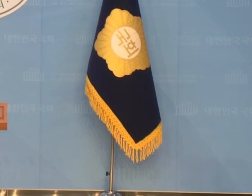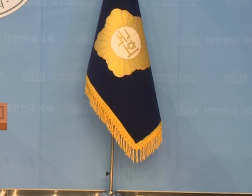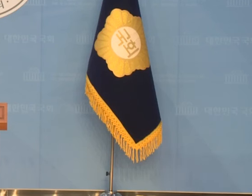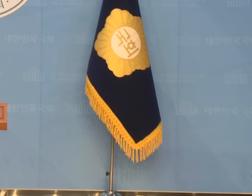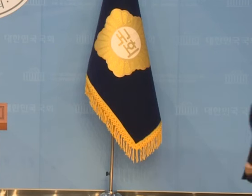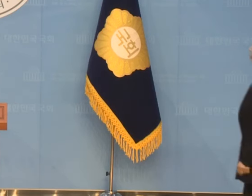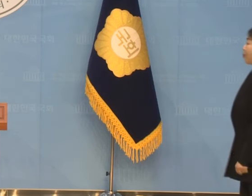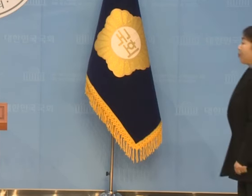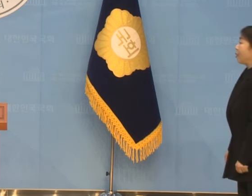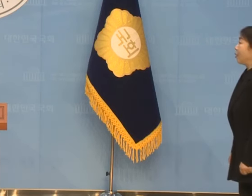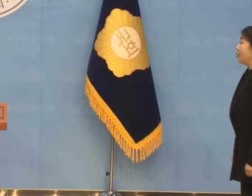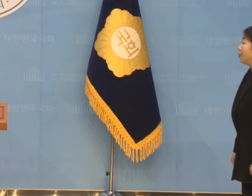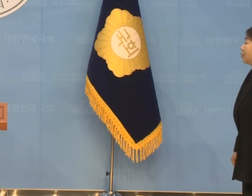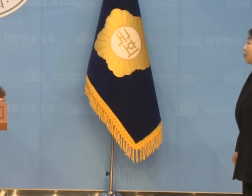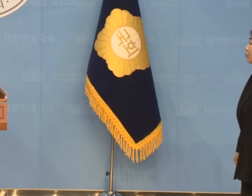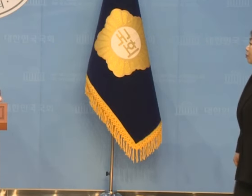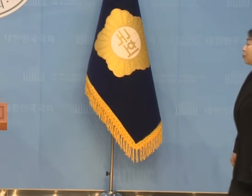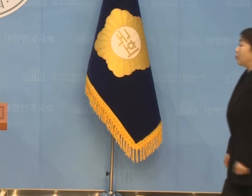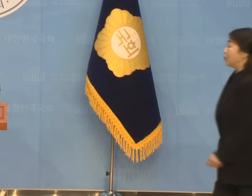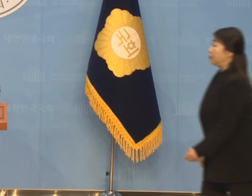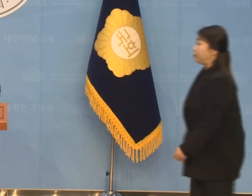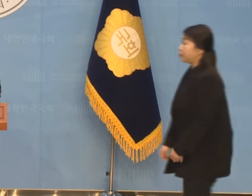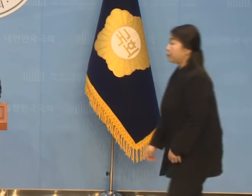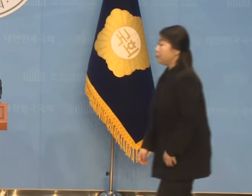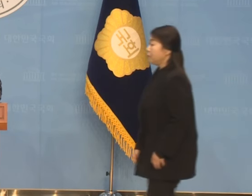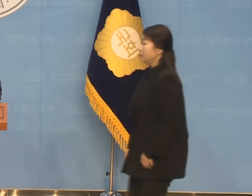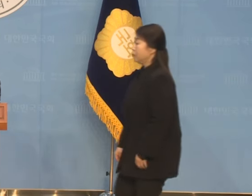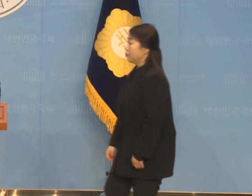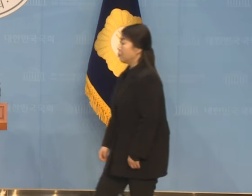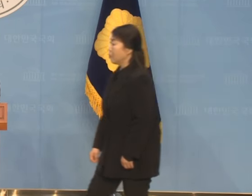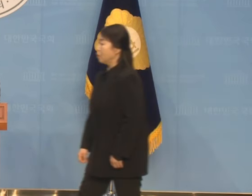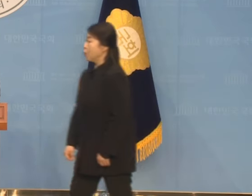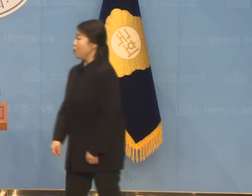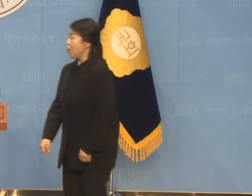맞춰볼게요. 양동수 위원이 왔다 가셨거든요. 이게 이 정도면 될까요?